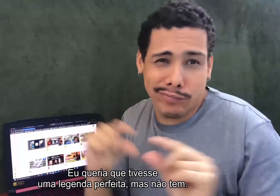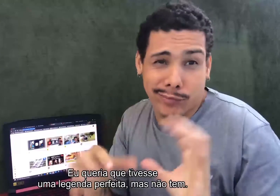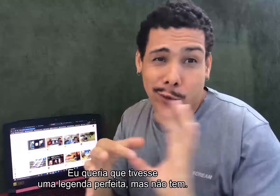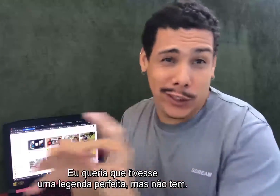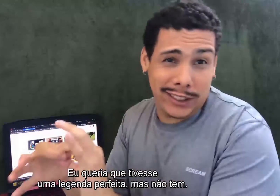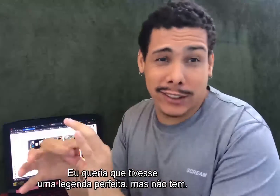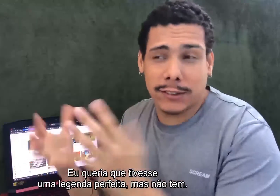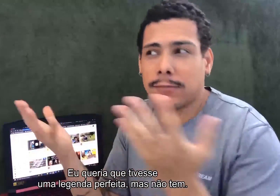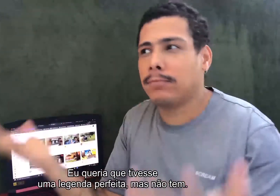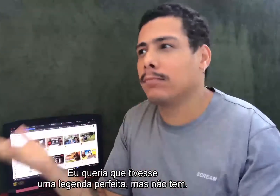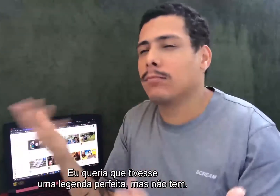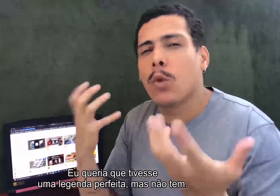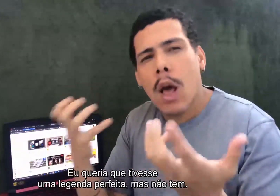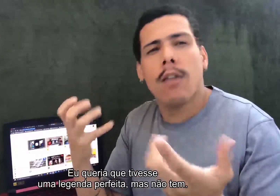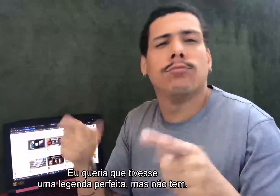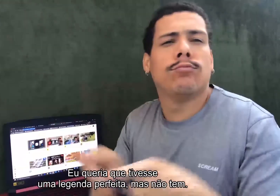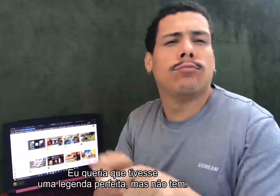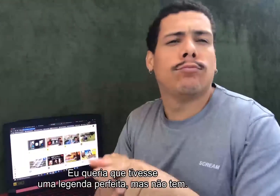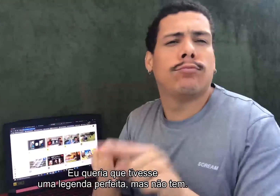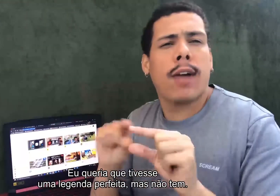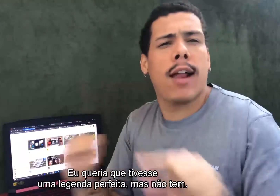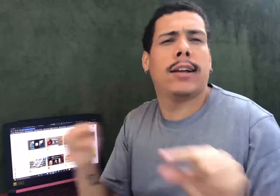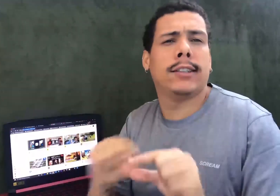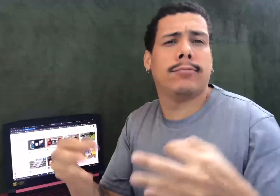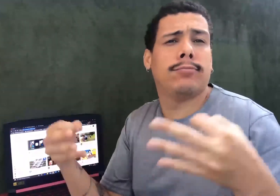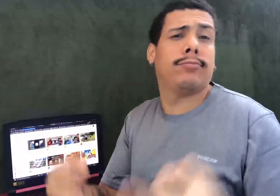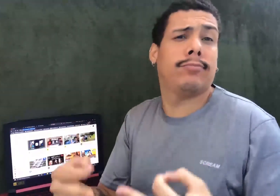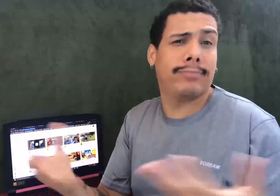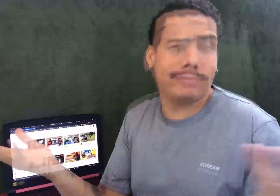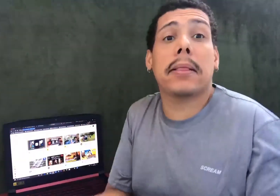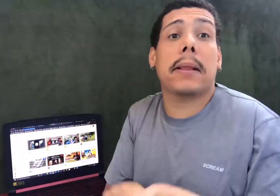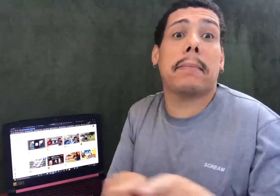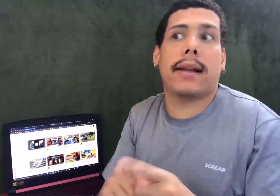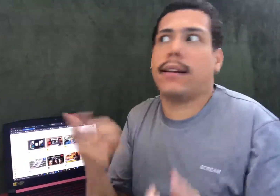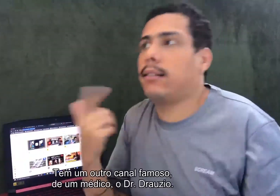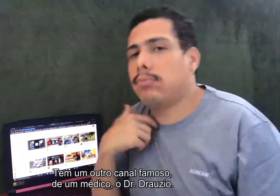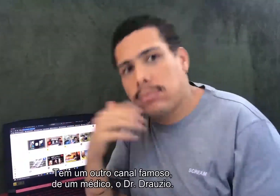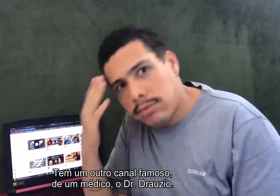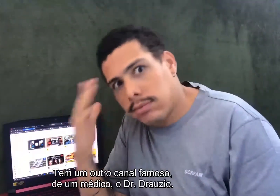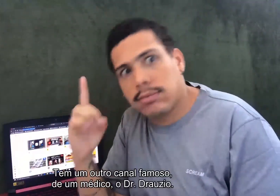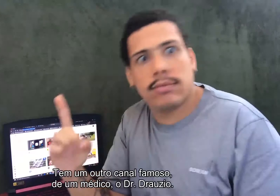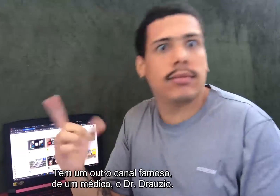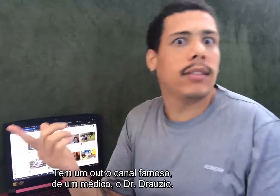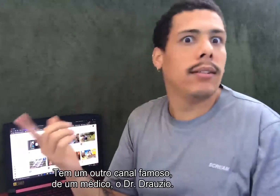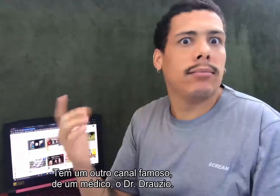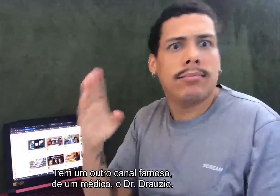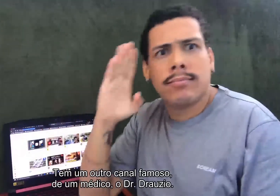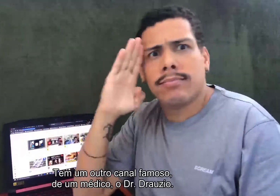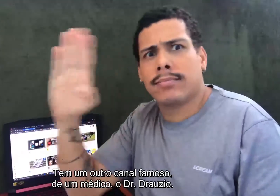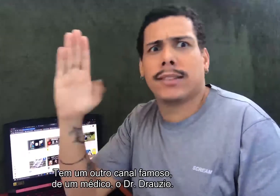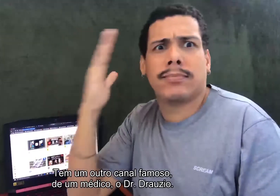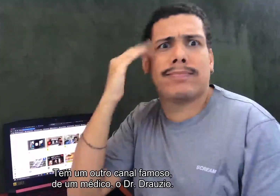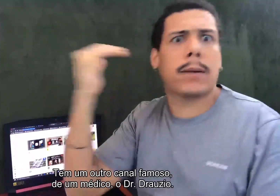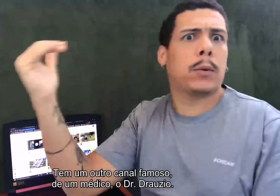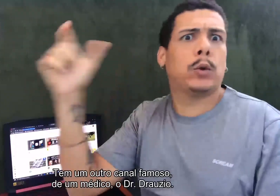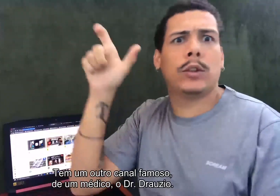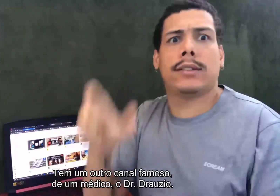mas não tem. Tem um outro canal famoso de um